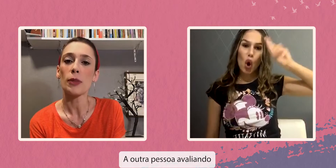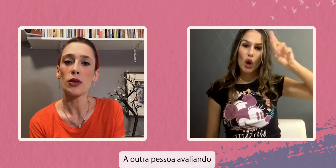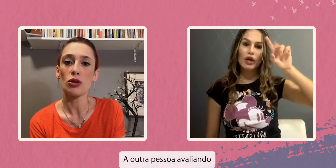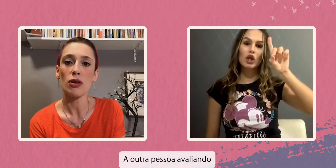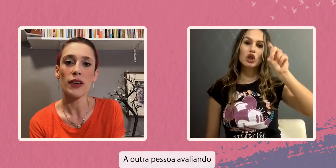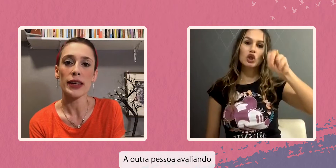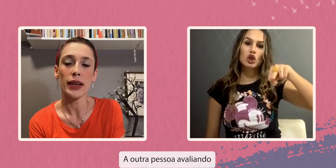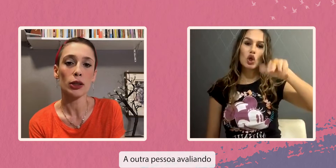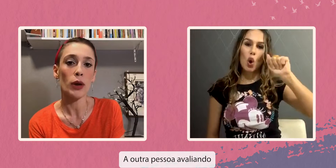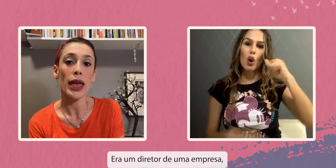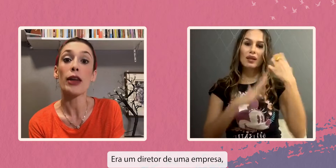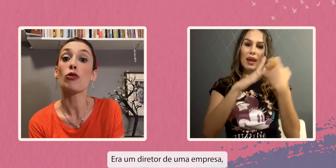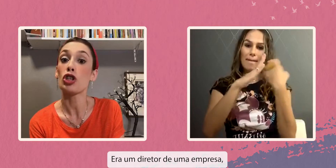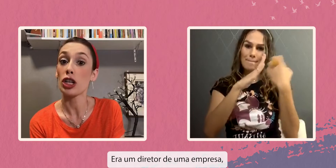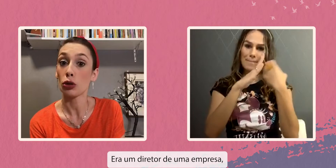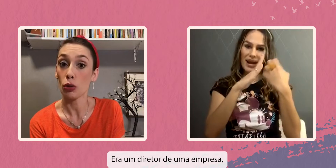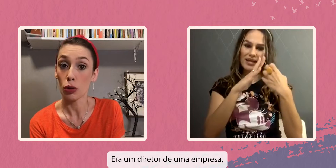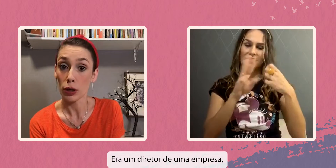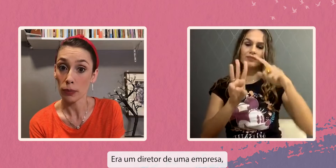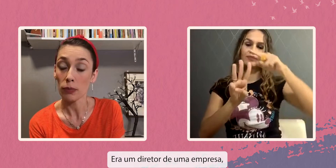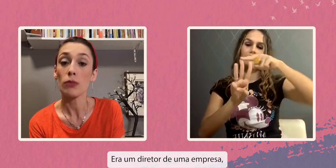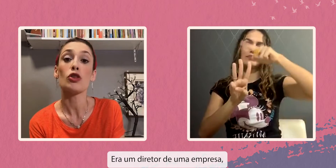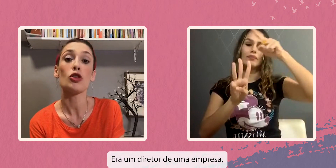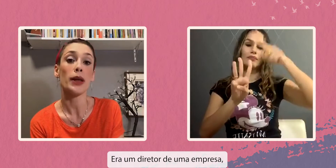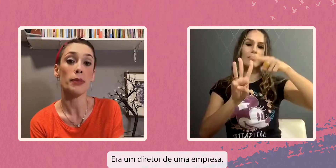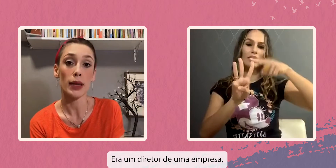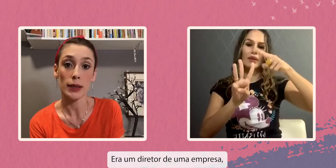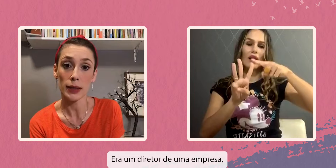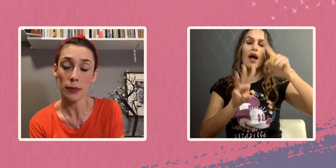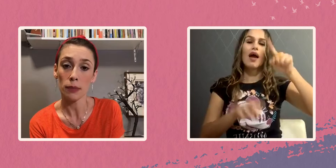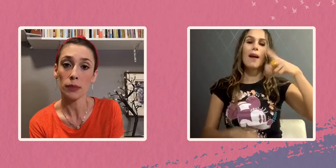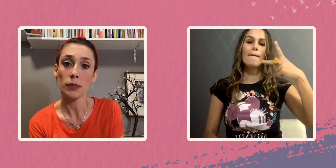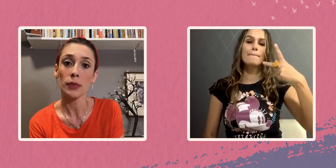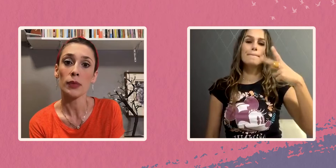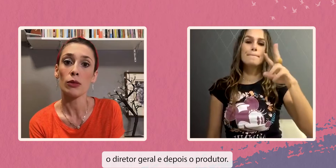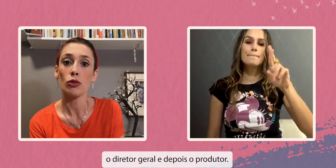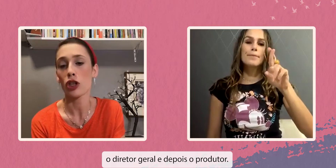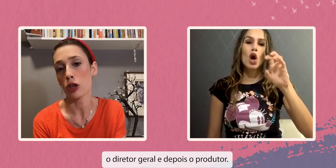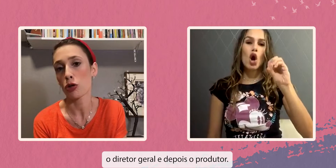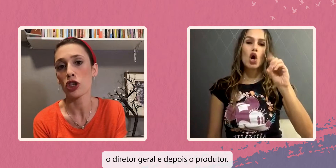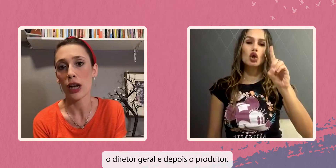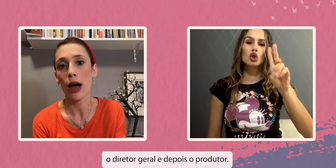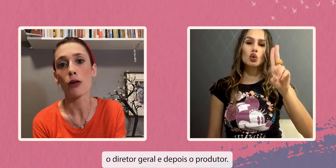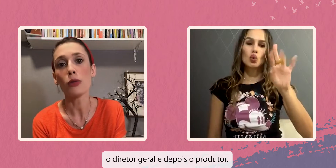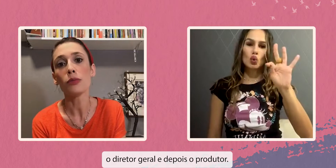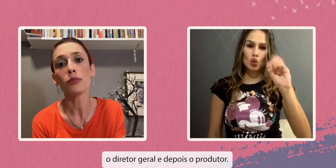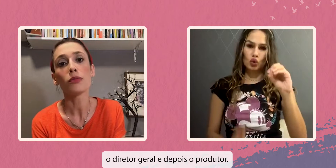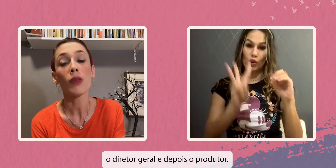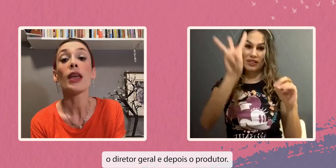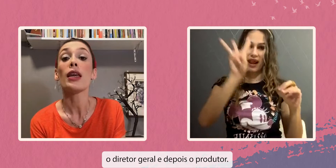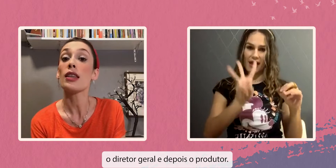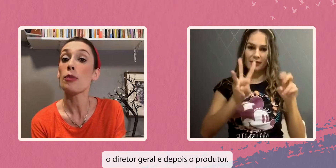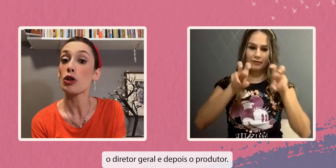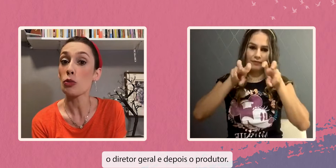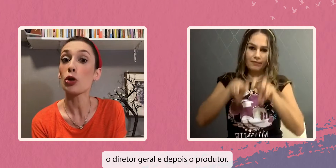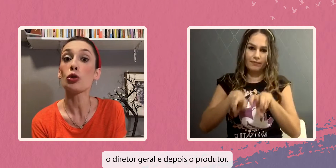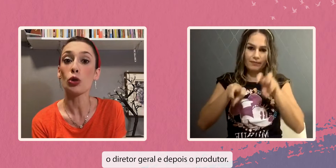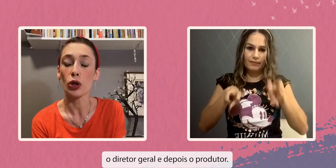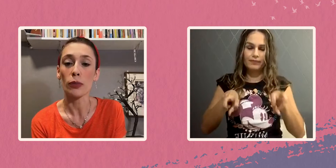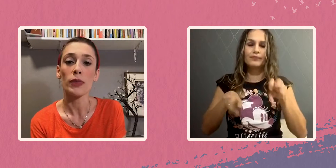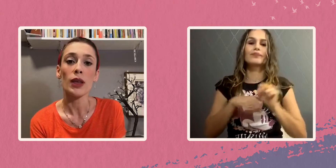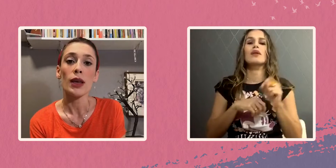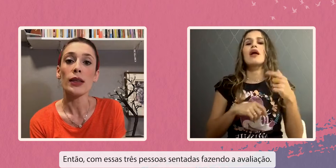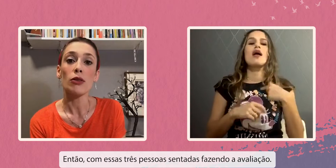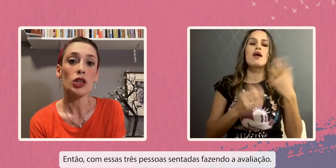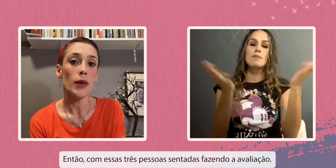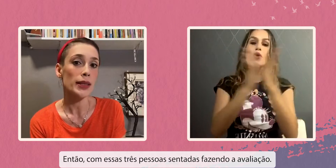A outra pessoa avaliando era um diretor de uma empresa, o diretor geral, e depois o